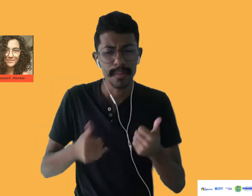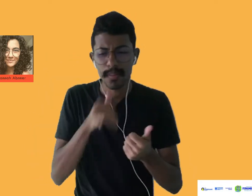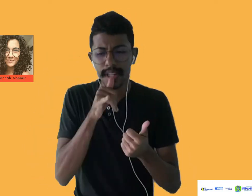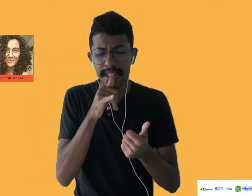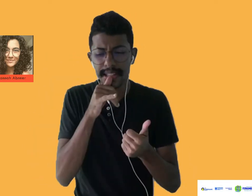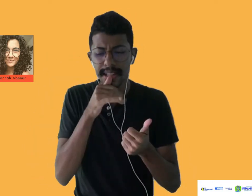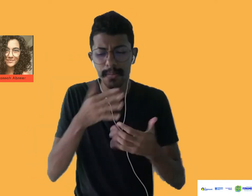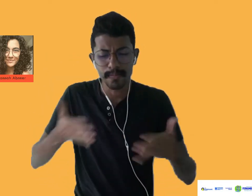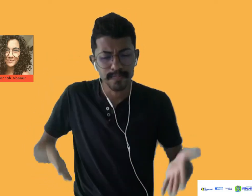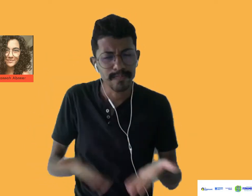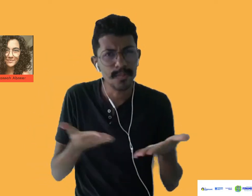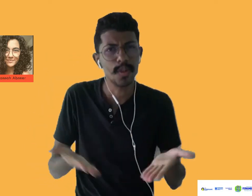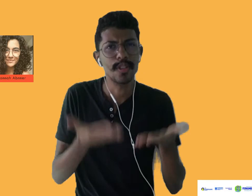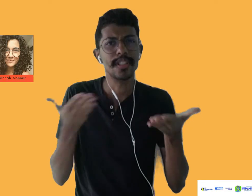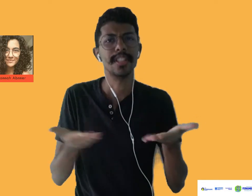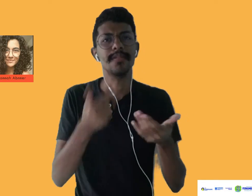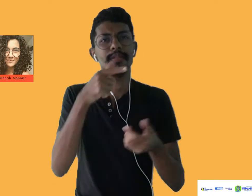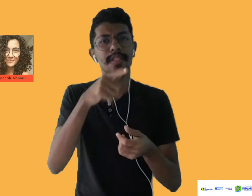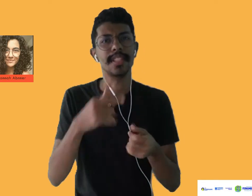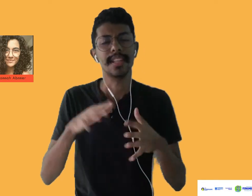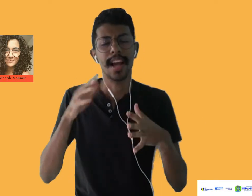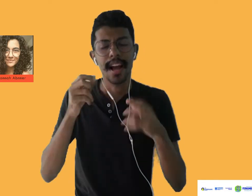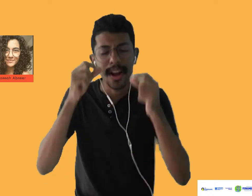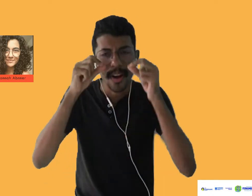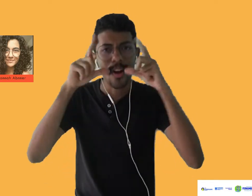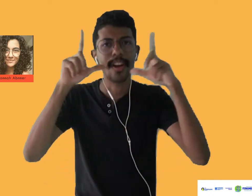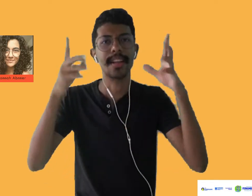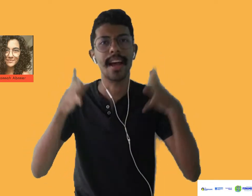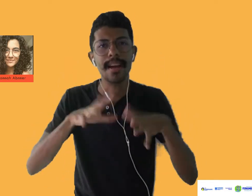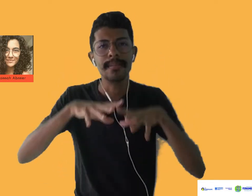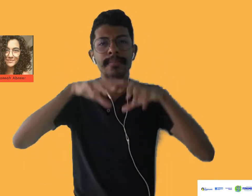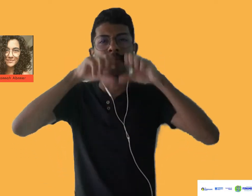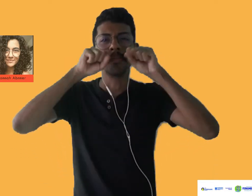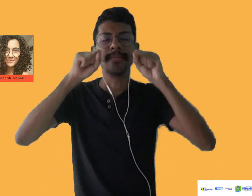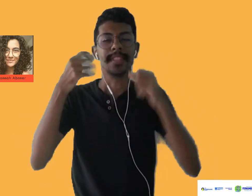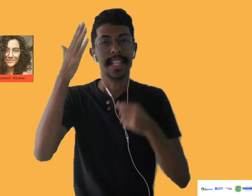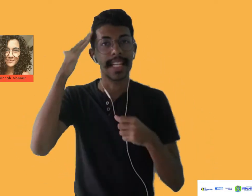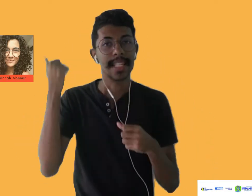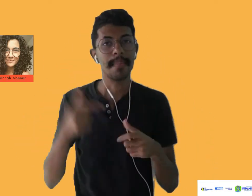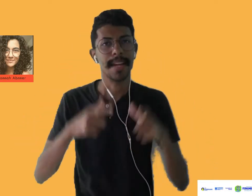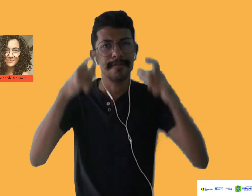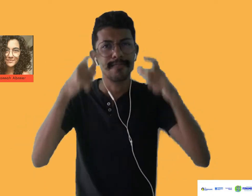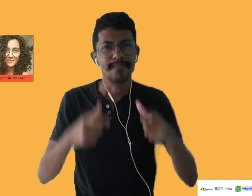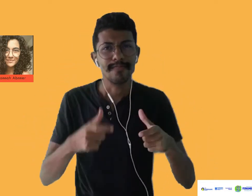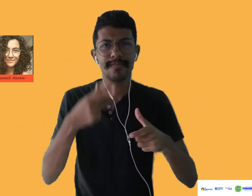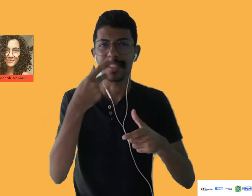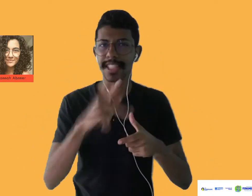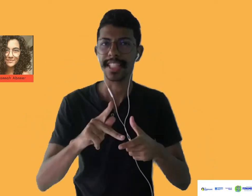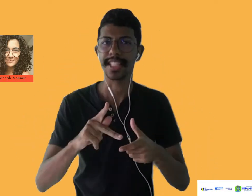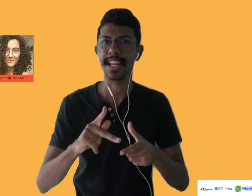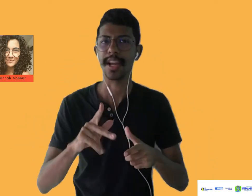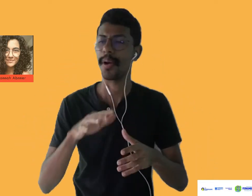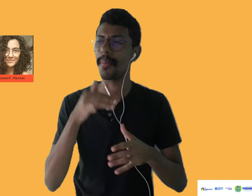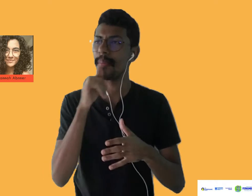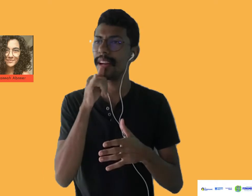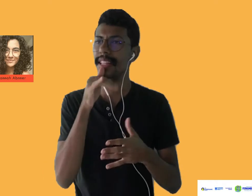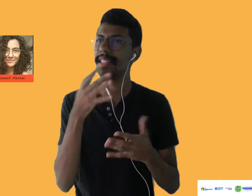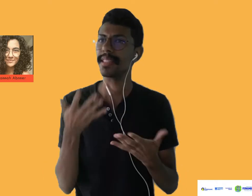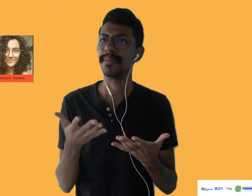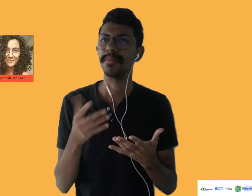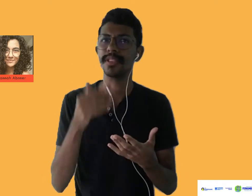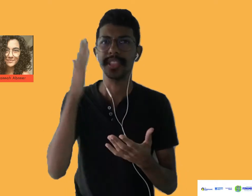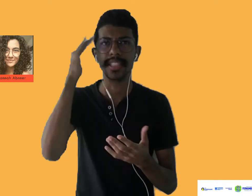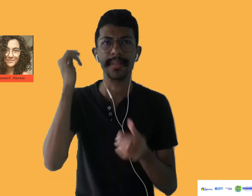Você realmente acordar, respirar, saber que esse é o seu lugar, sabe? Assim, de que